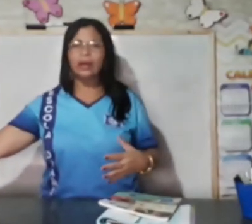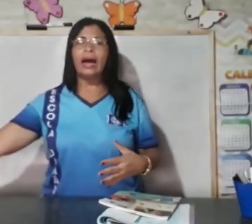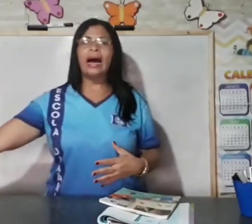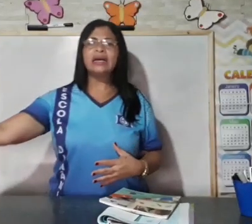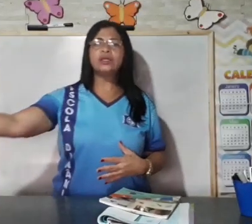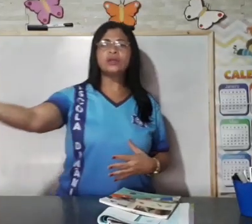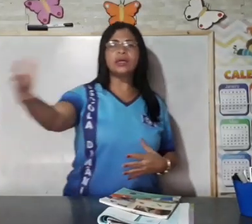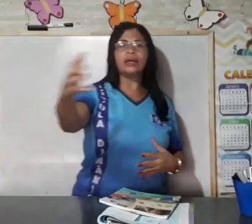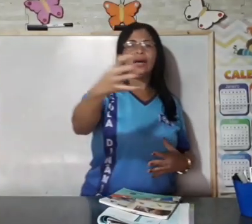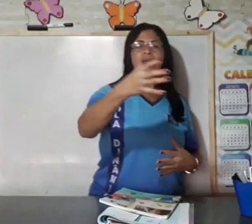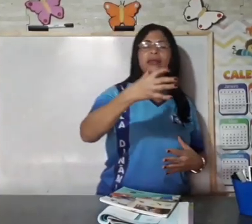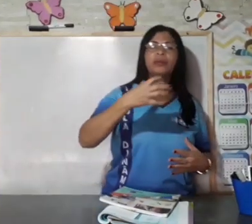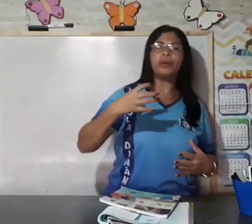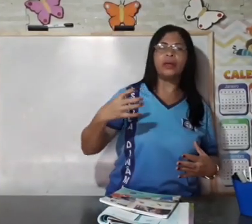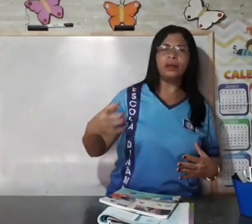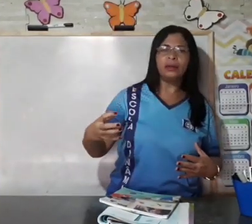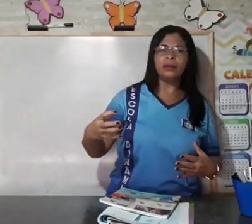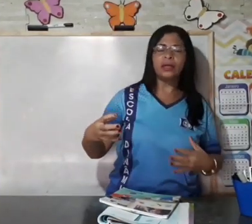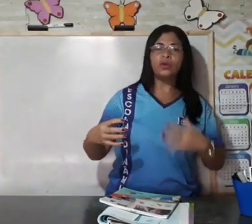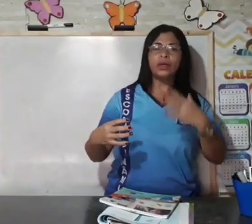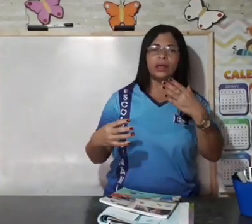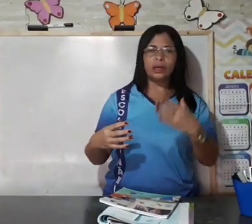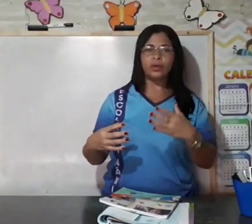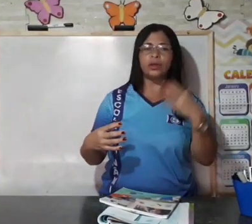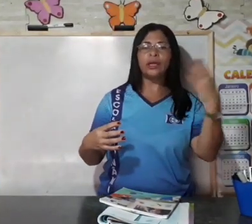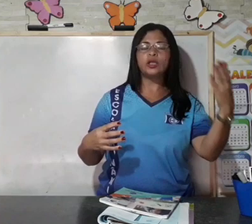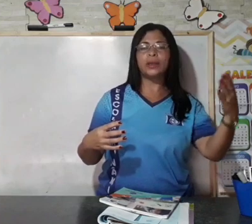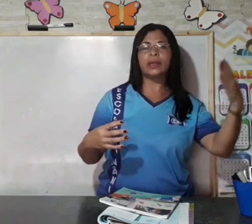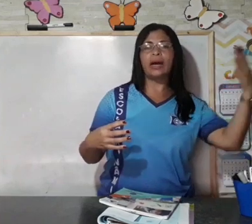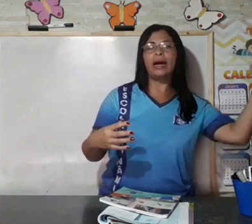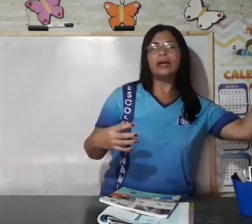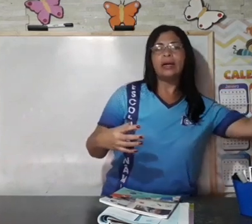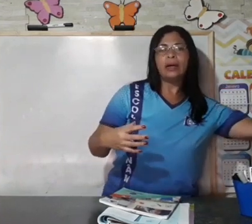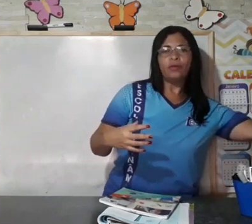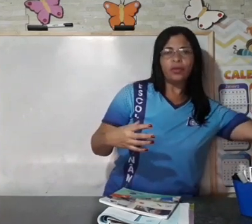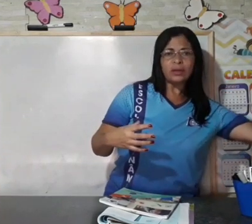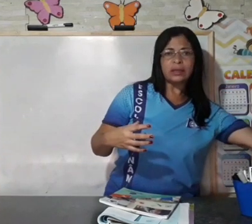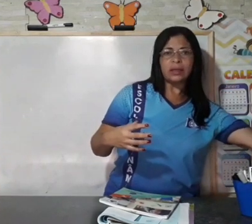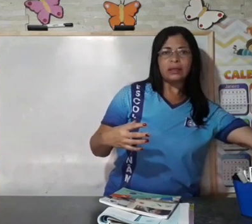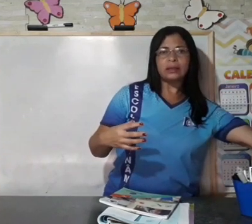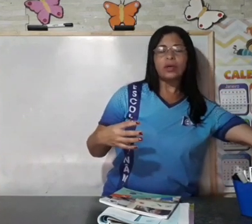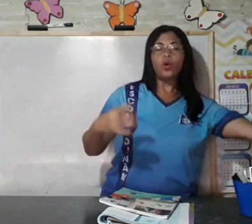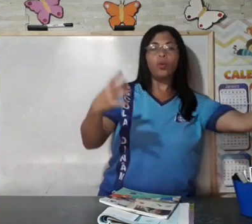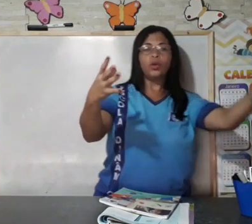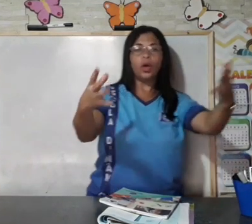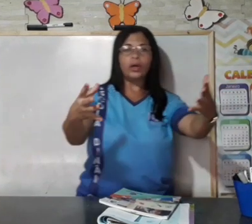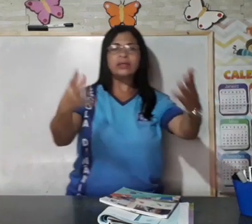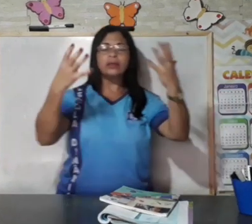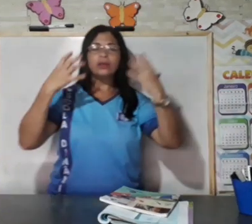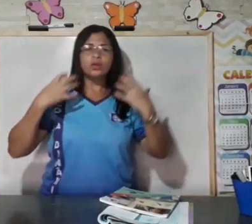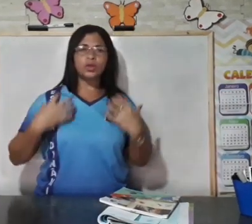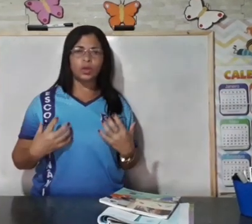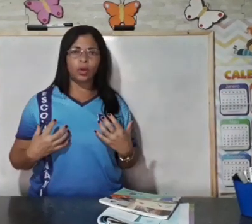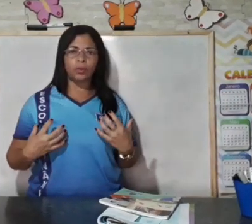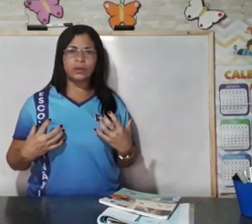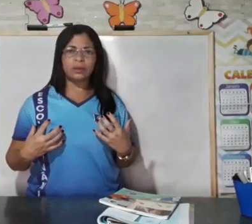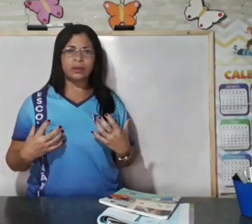a sociedade também tem o direito de respeitar vocês, como nós somos,